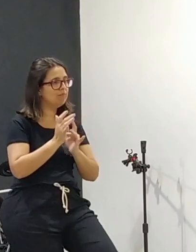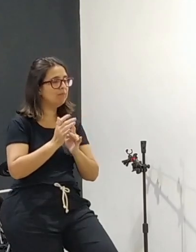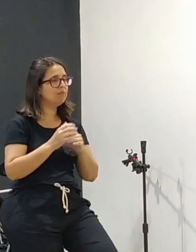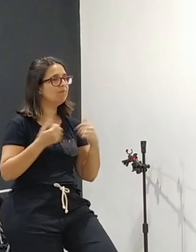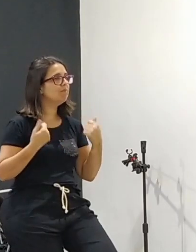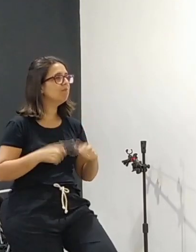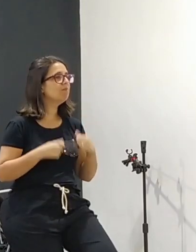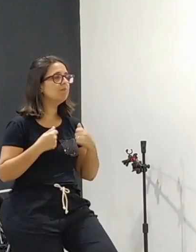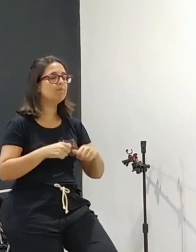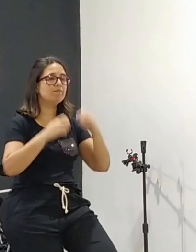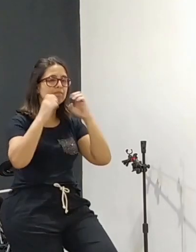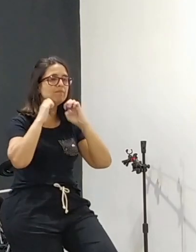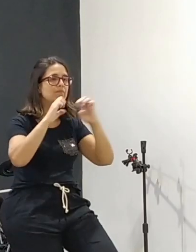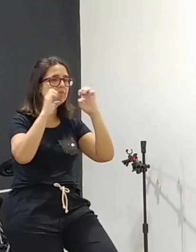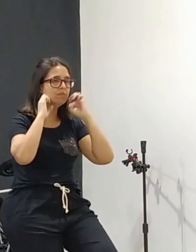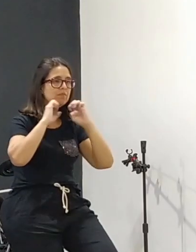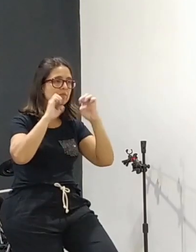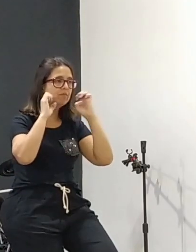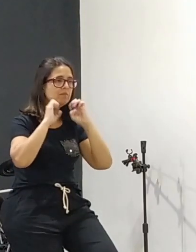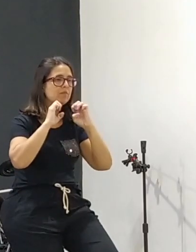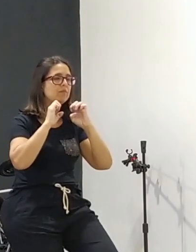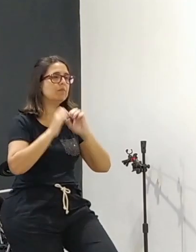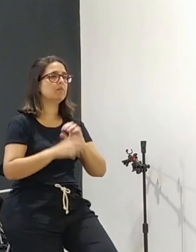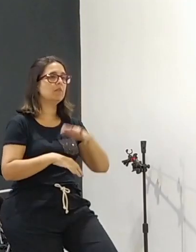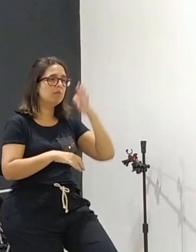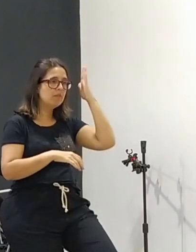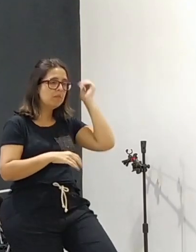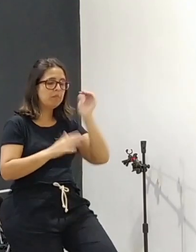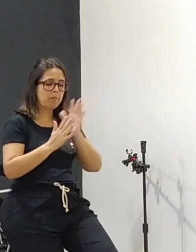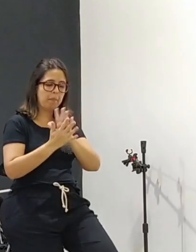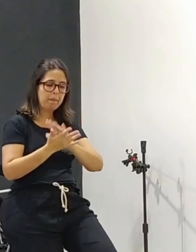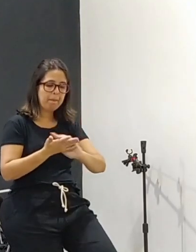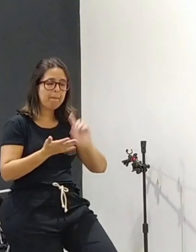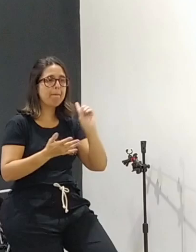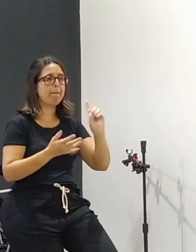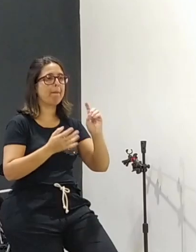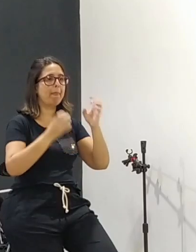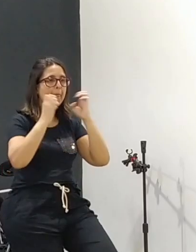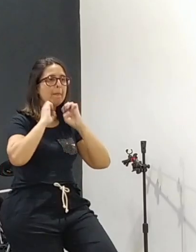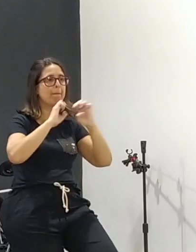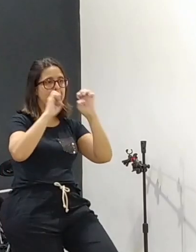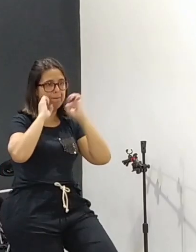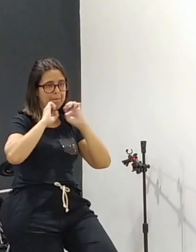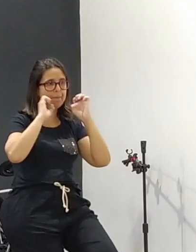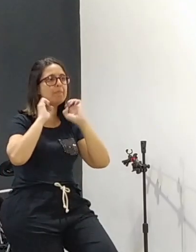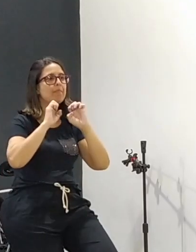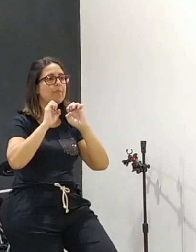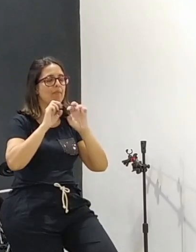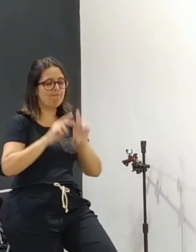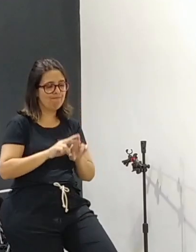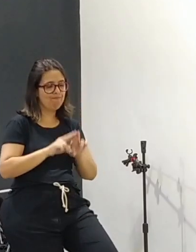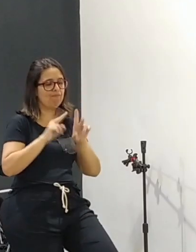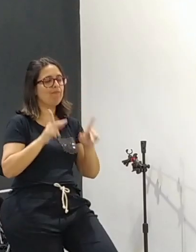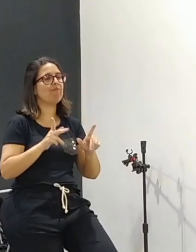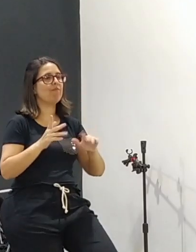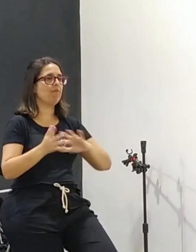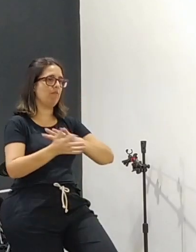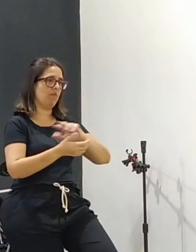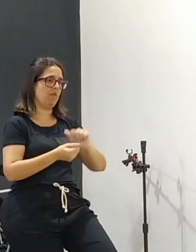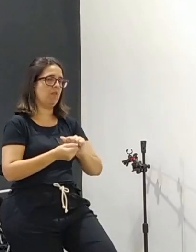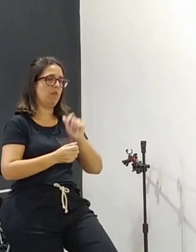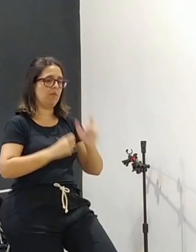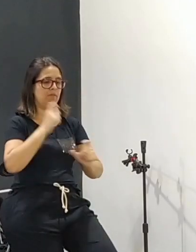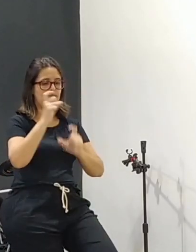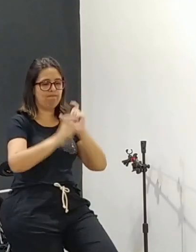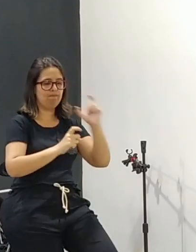boa palavra. Nós temos que ter conhecimento da Bíblia para poder se opor a esse mundo, para que quando essas